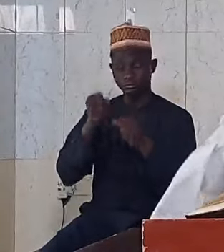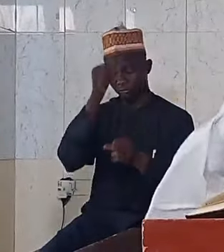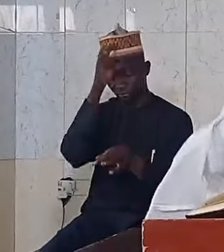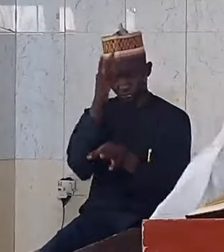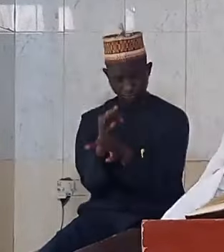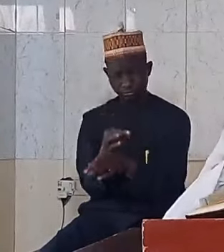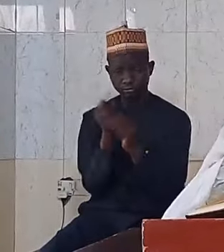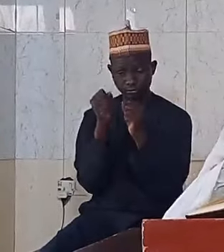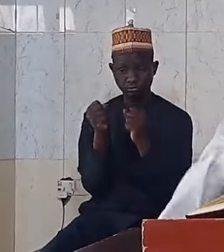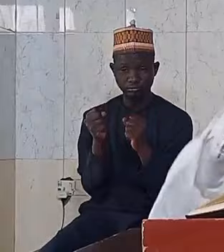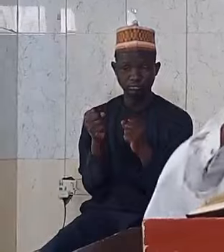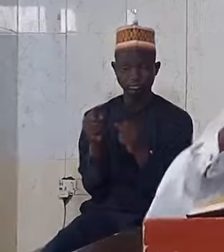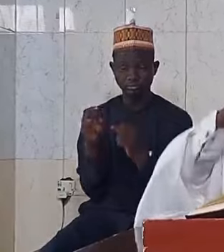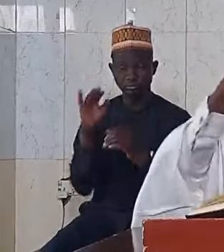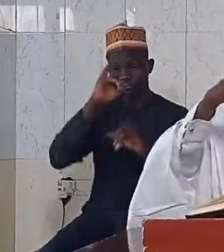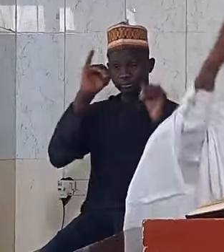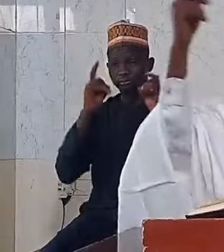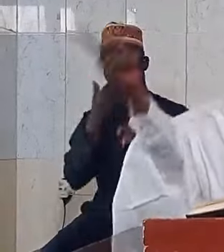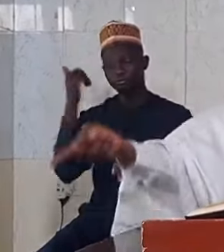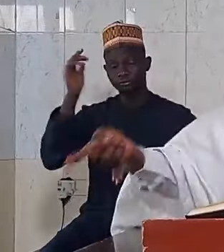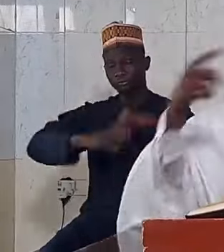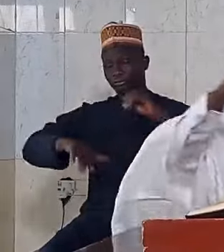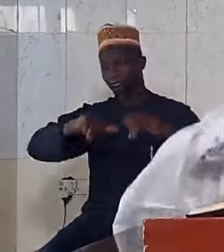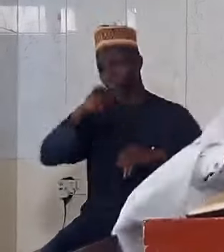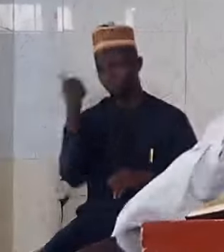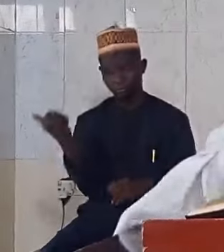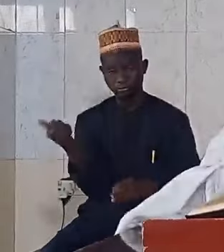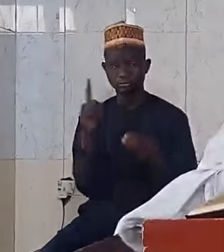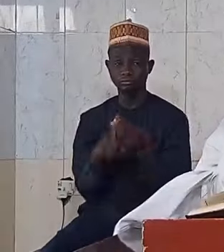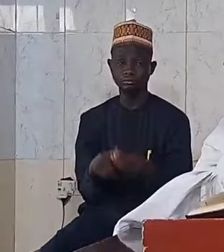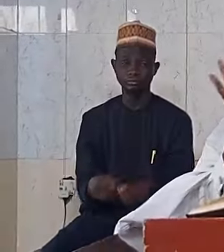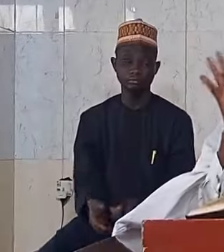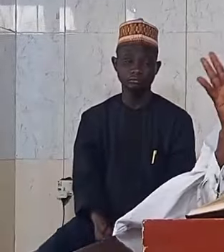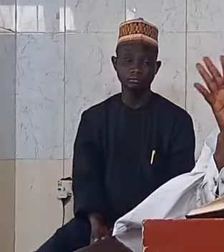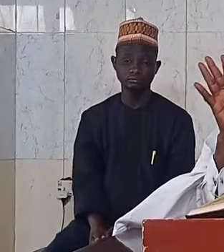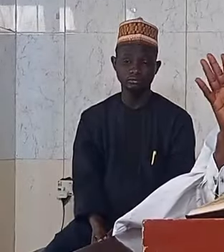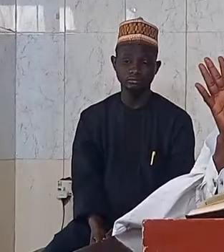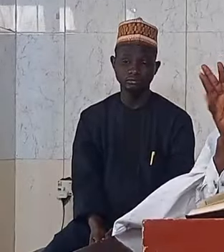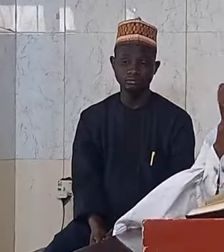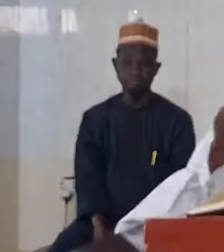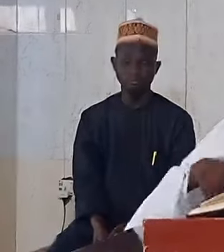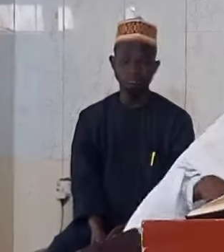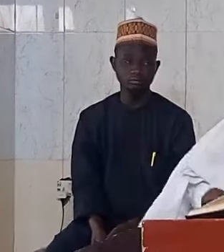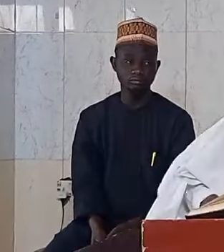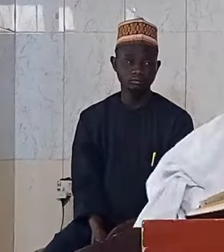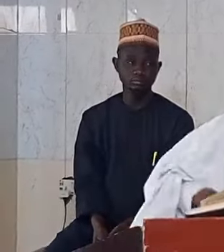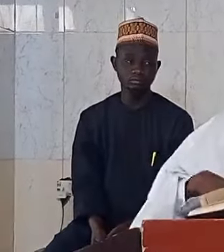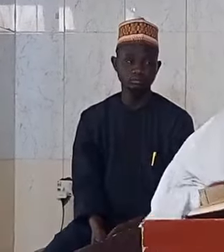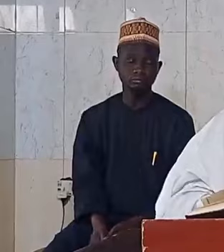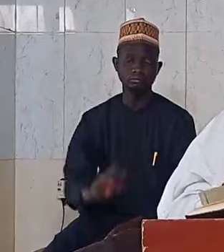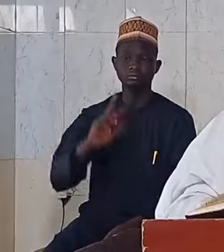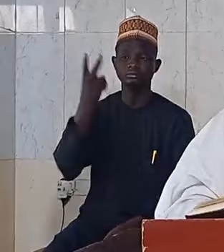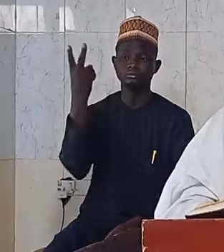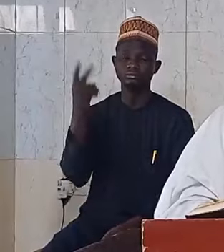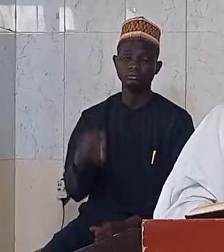wani karfi to jihadin sa zai fi na dayan karfi kun gane darasin yanzu to na biyu